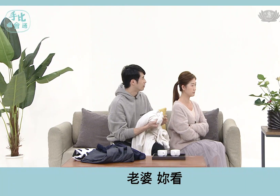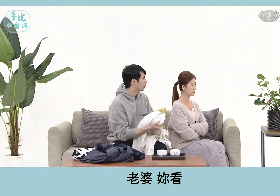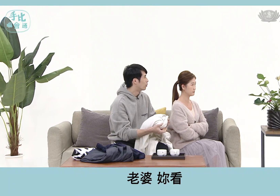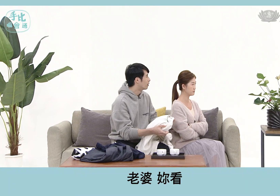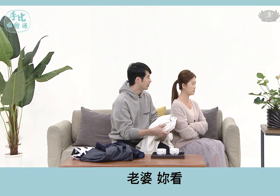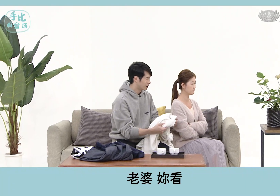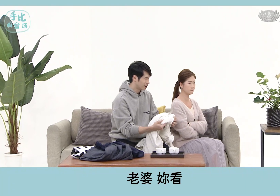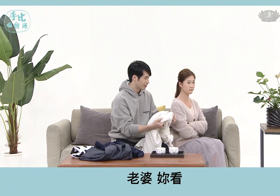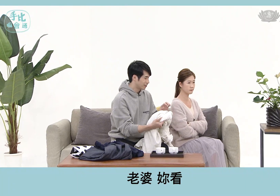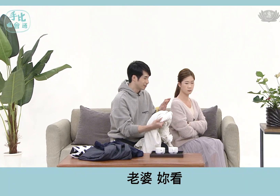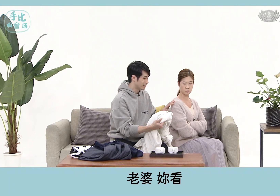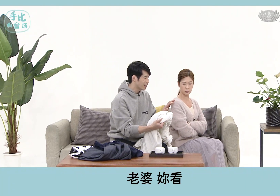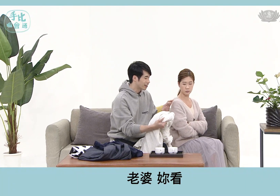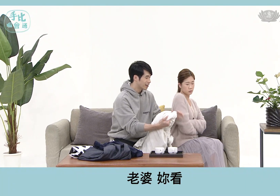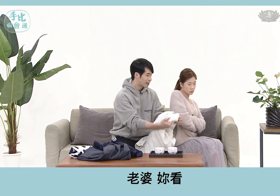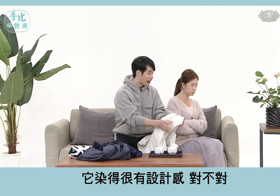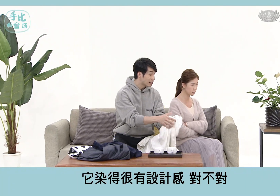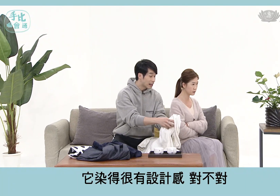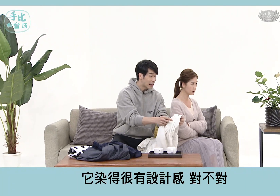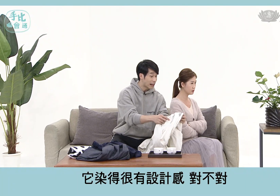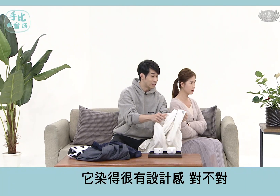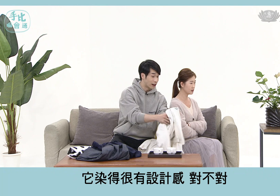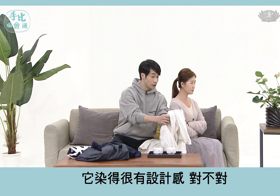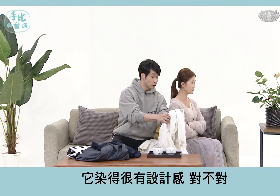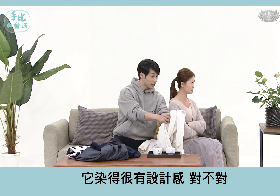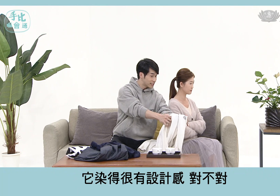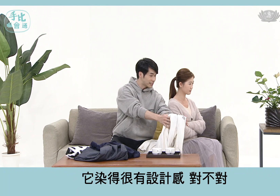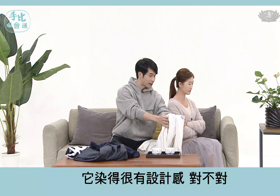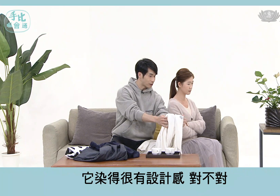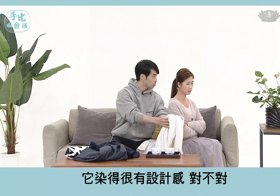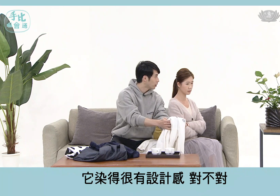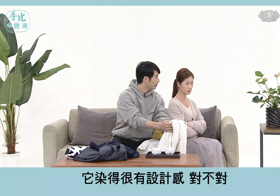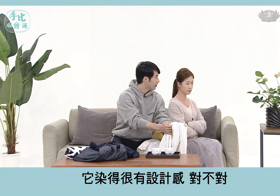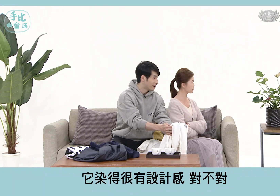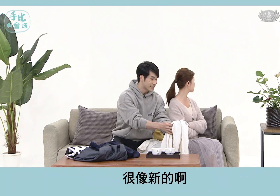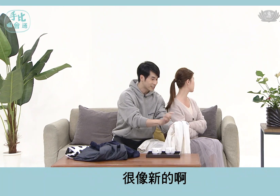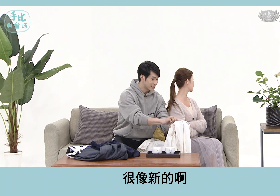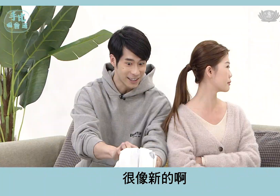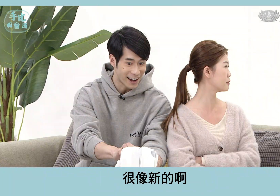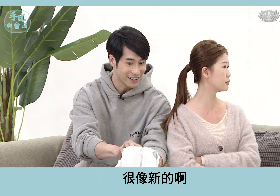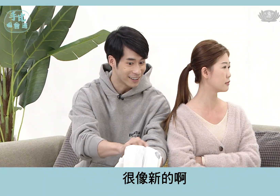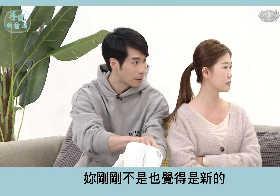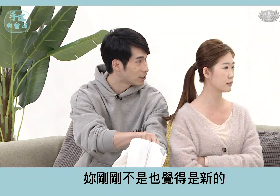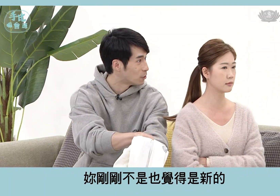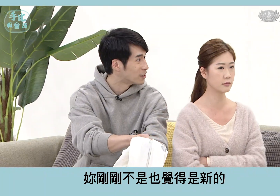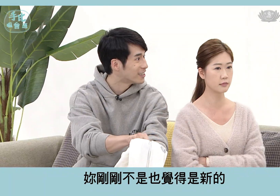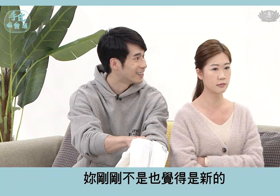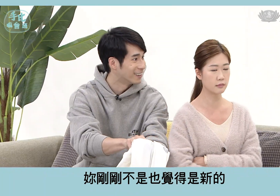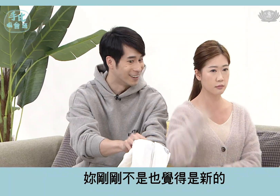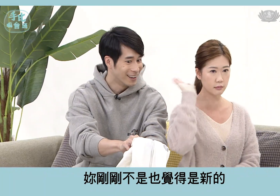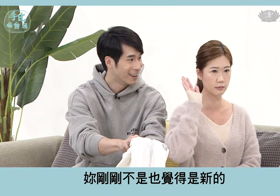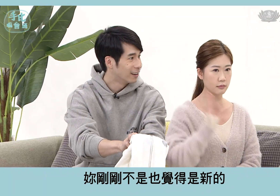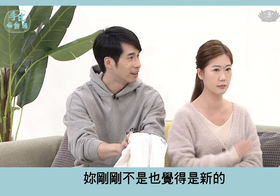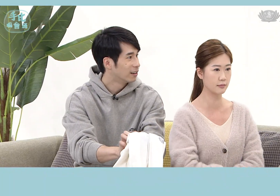老婆，你看它染得很有设计感啊，对不对？很像新的啊，你刚不是也觉得是新的？